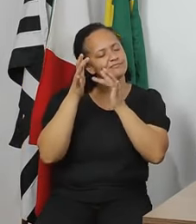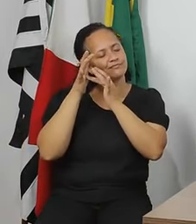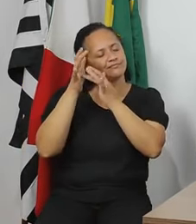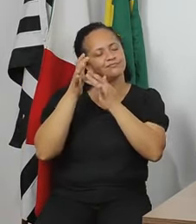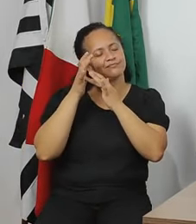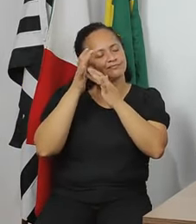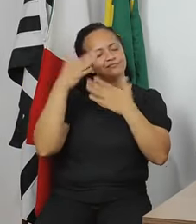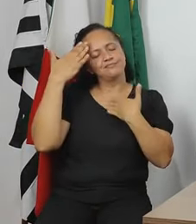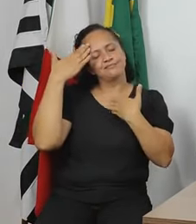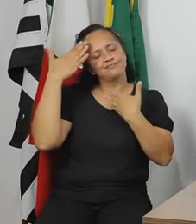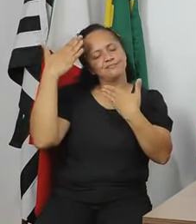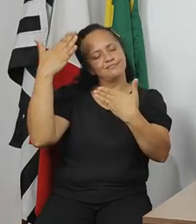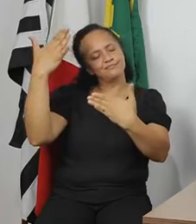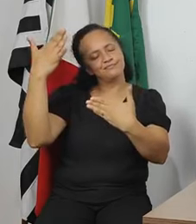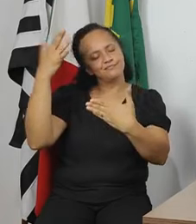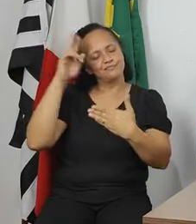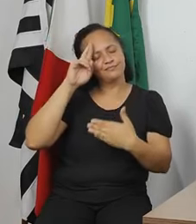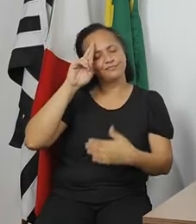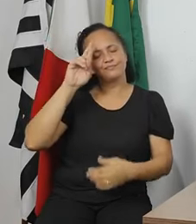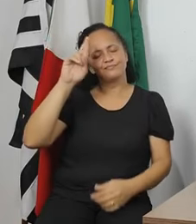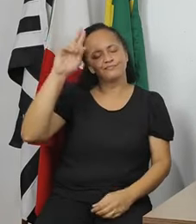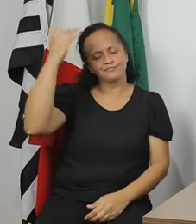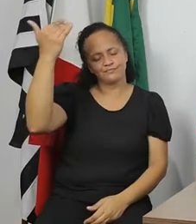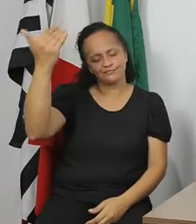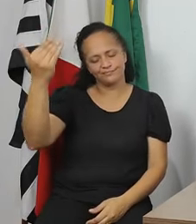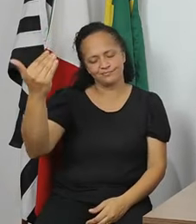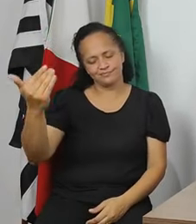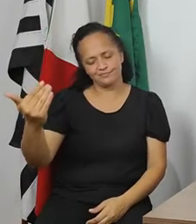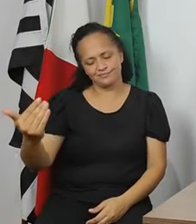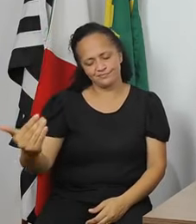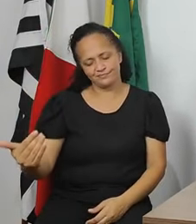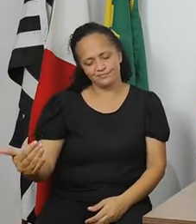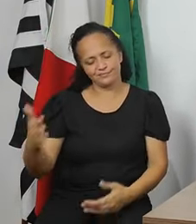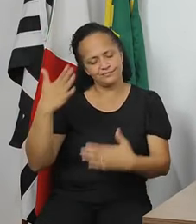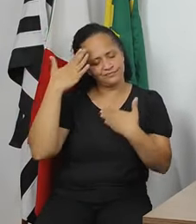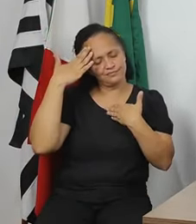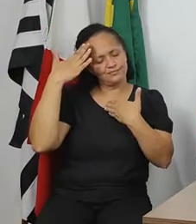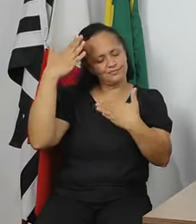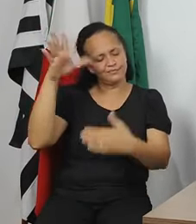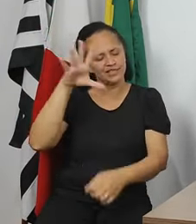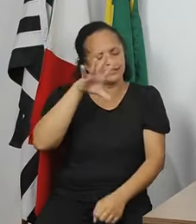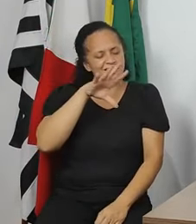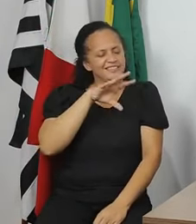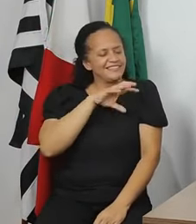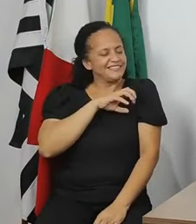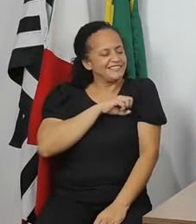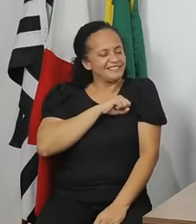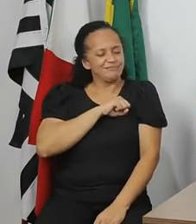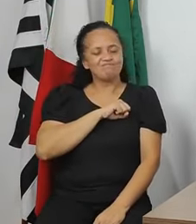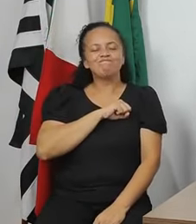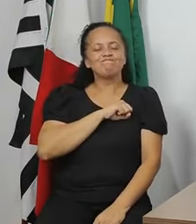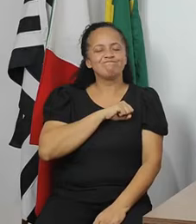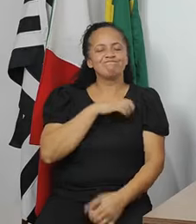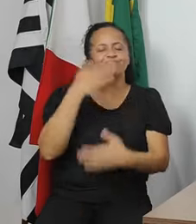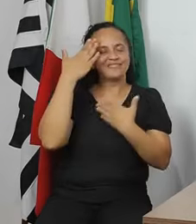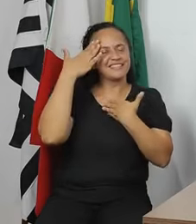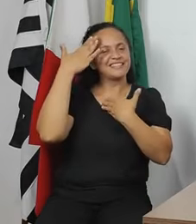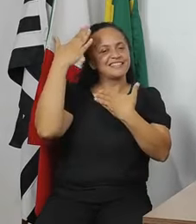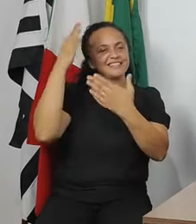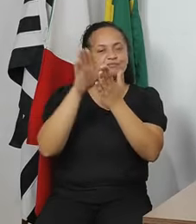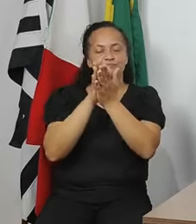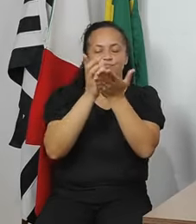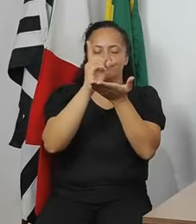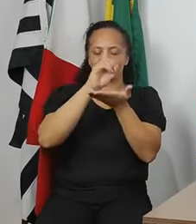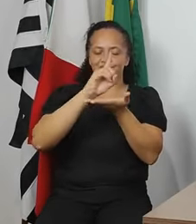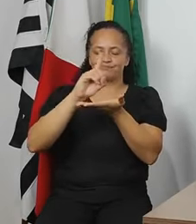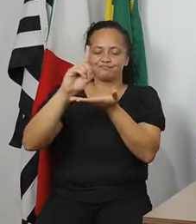e te agradecer, ó Pai, pela tua presença, te agradecer pelo teu amor, Jesus, te agradecer por essa palavra, Senhor, que